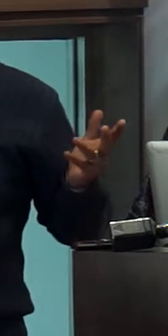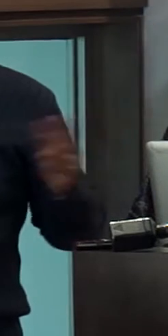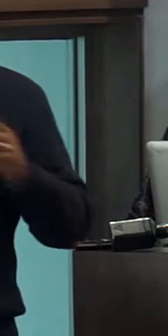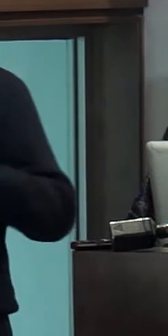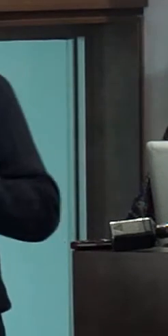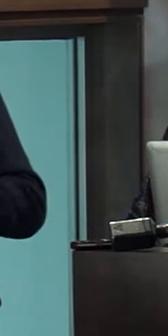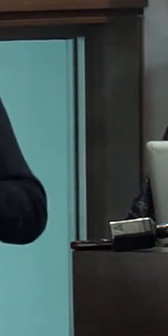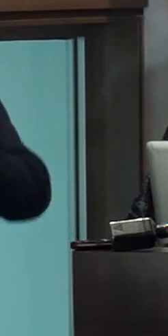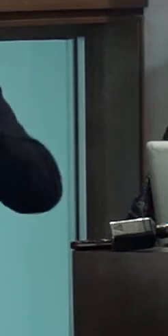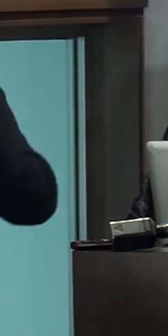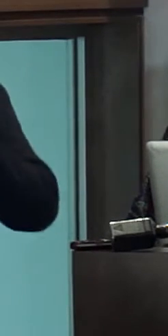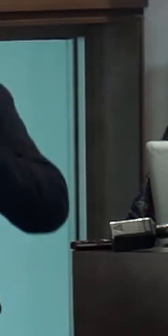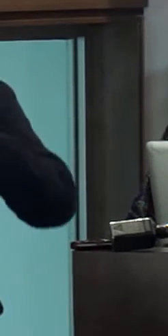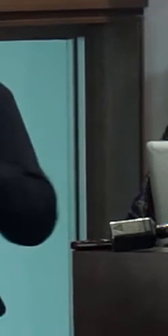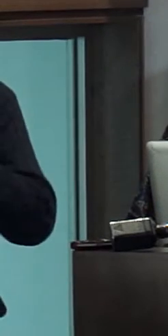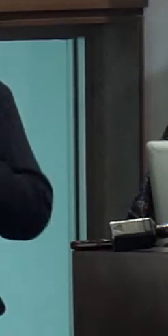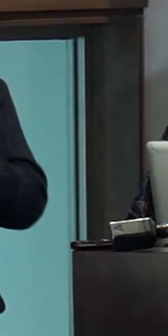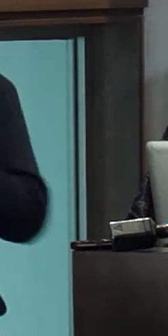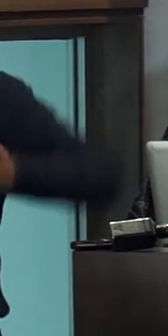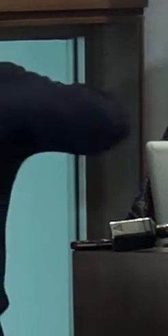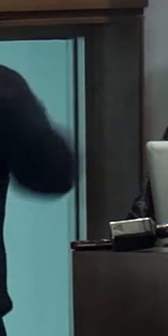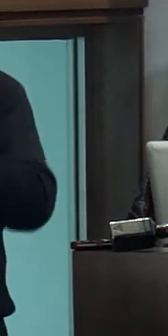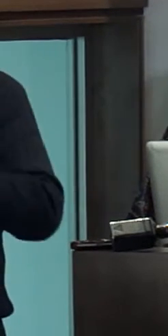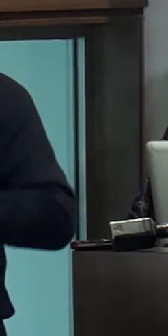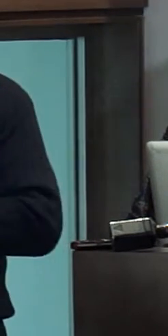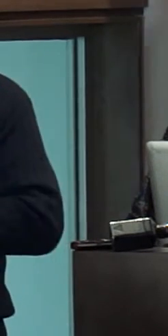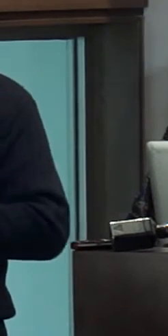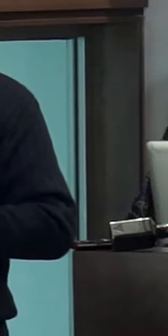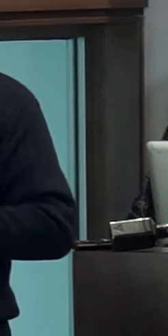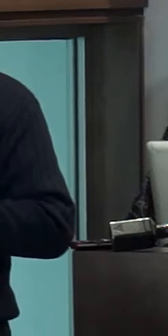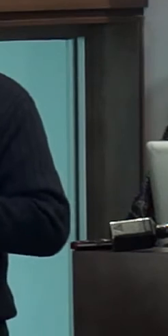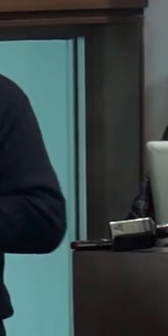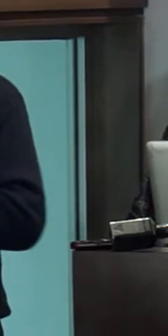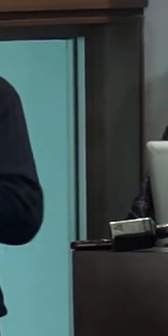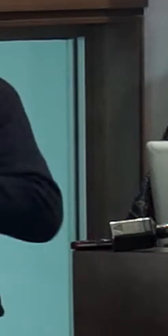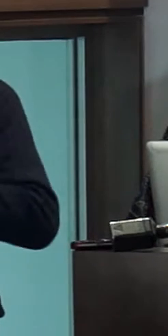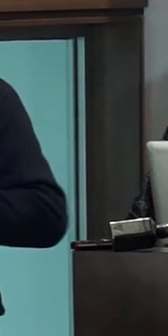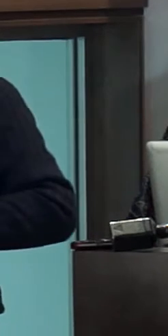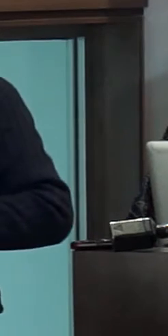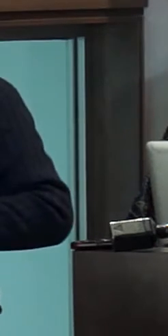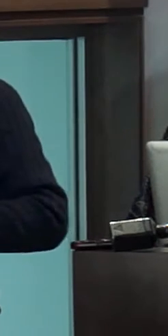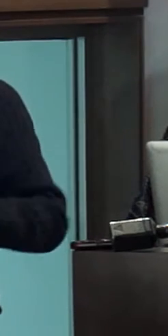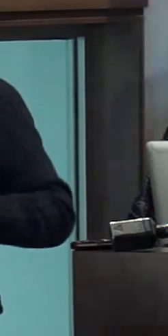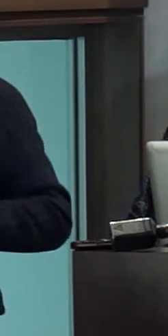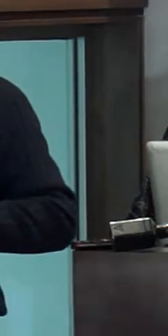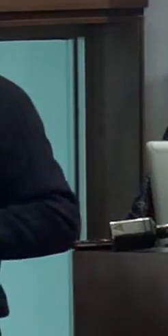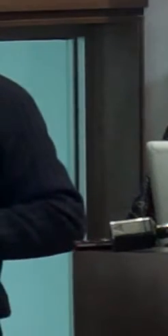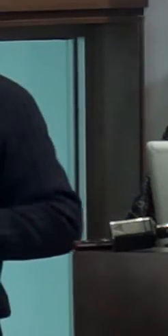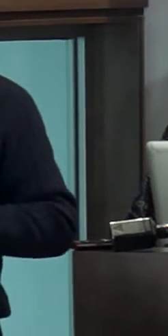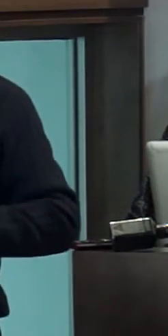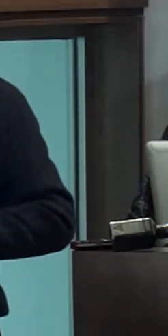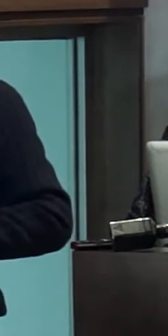justificado ¿cómo juega la ética en nuestra profesión? ¿y cómo juega la ética